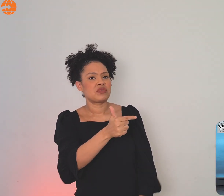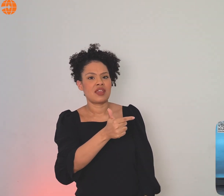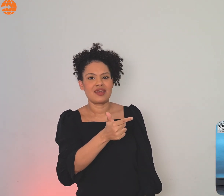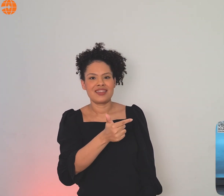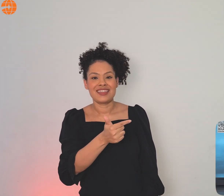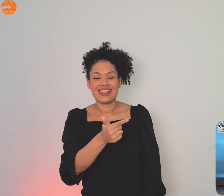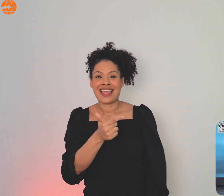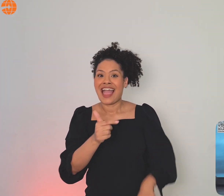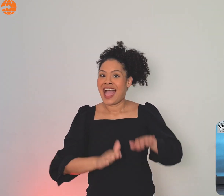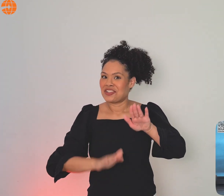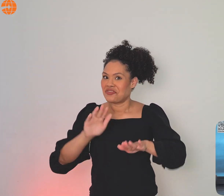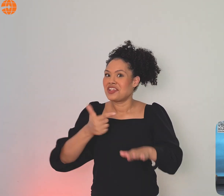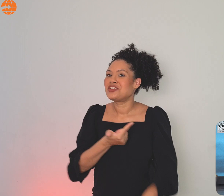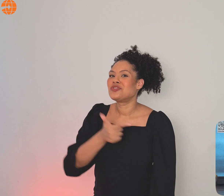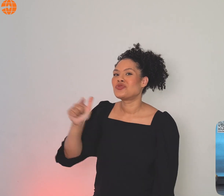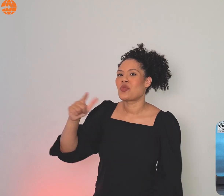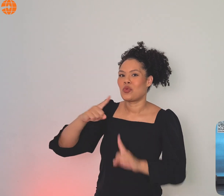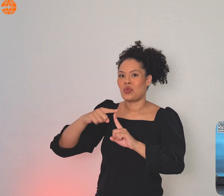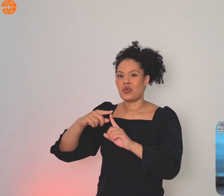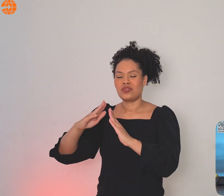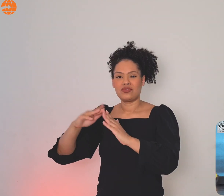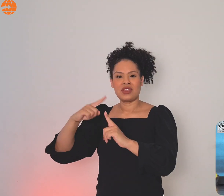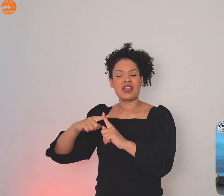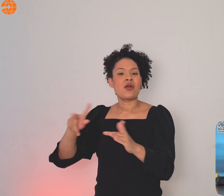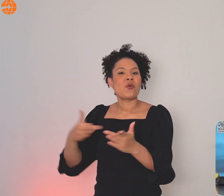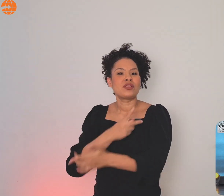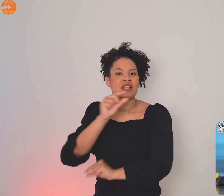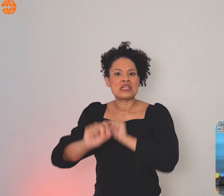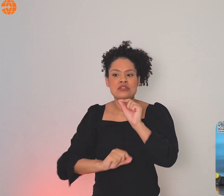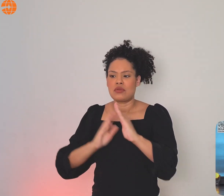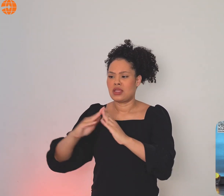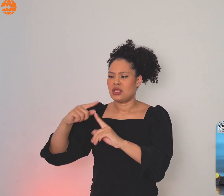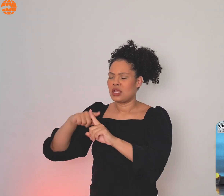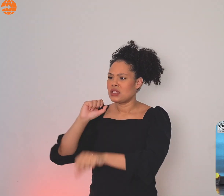Por quê? Porque alguma coisa parou.